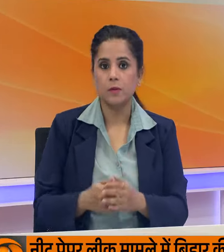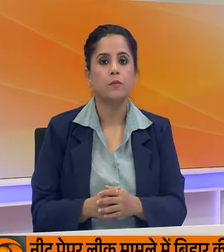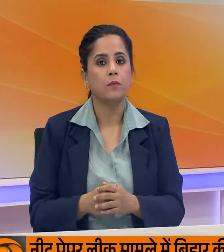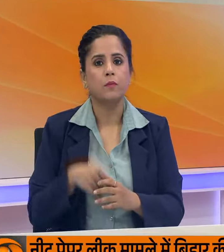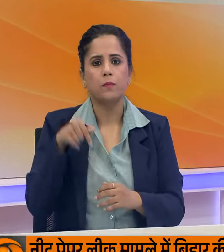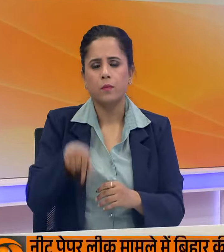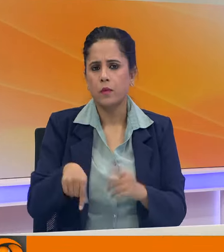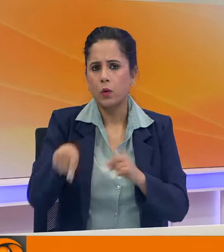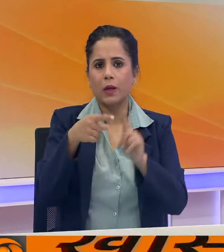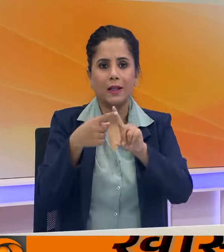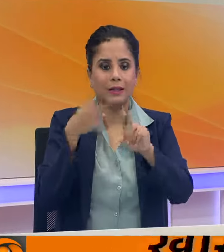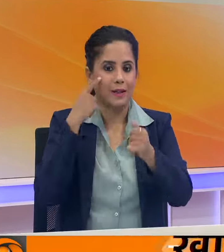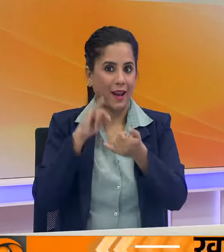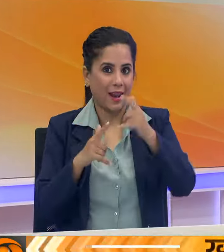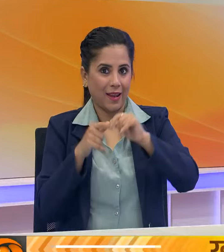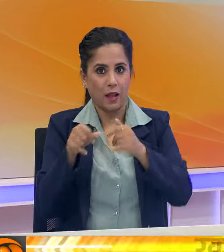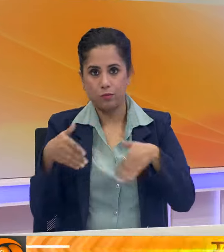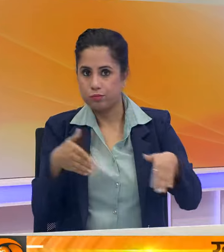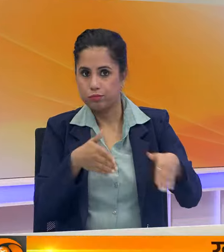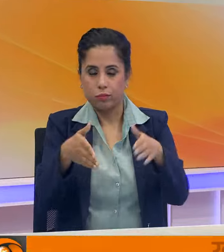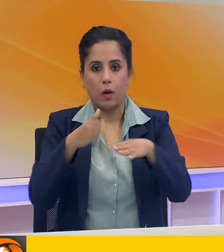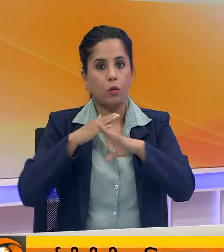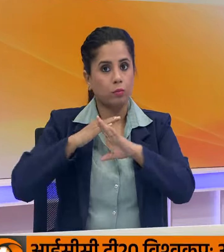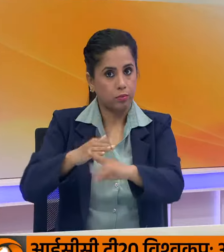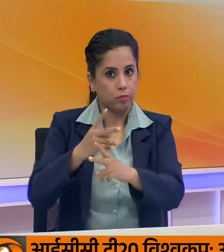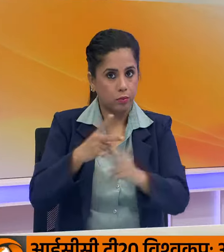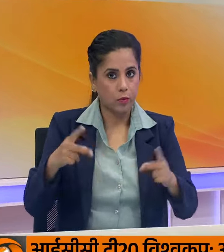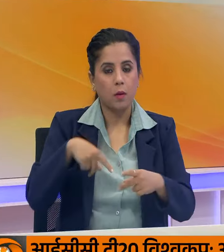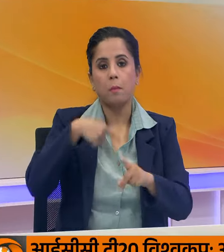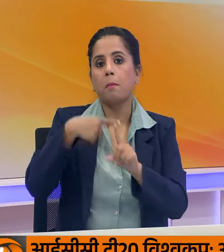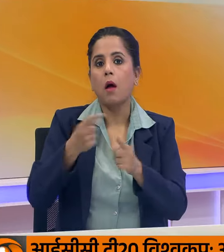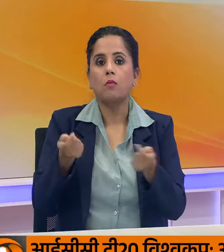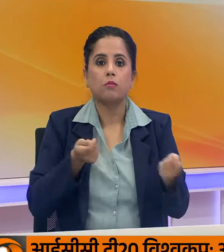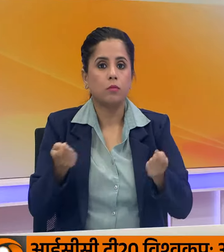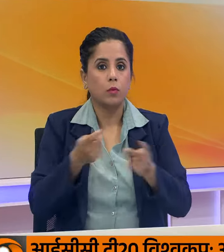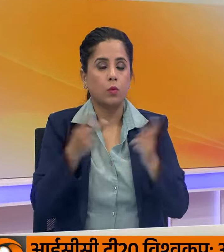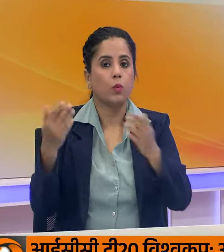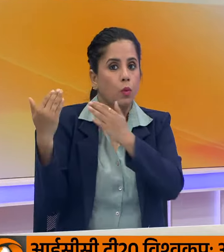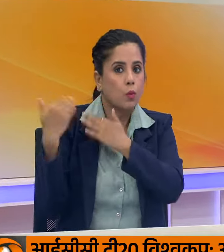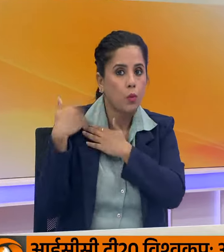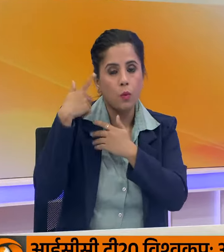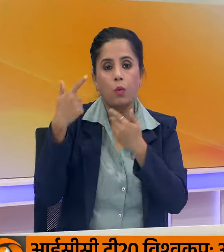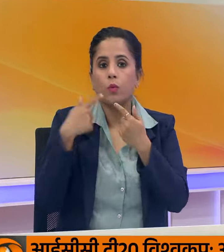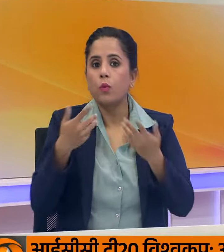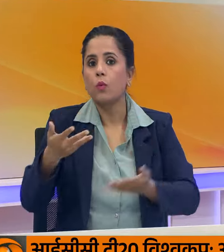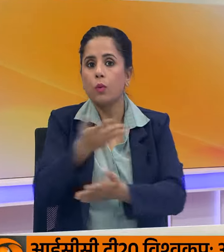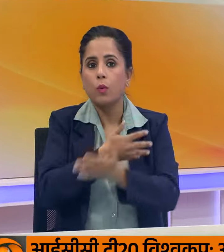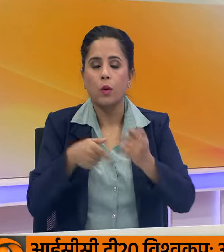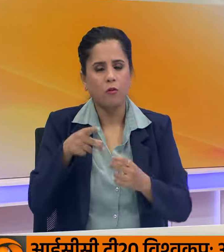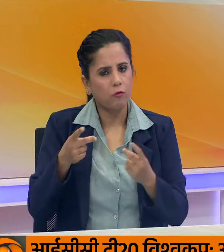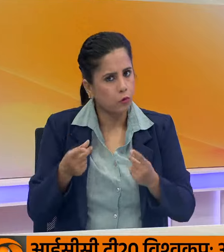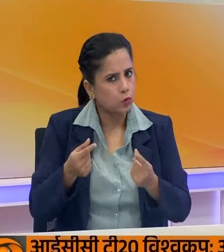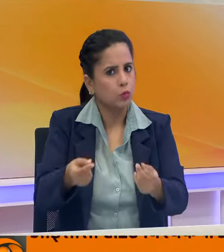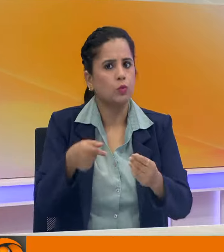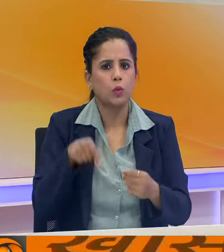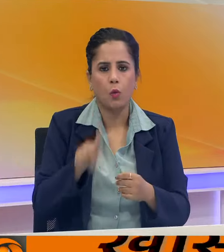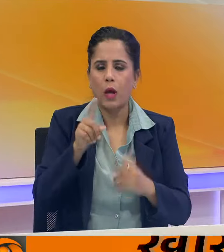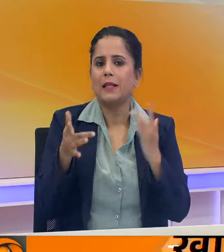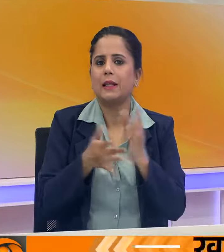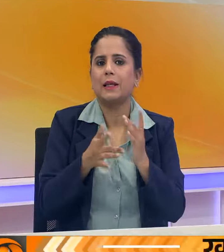तिस्ता नदी के संरक्षण एवं प्रबंधन पर बातचीत के लिए शीघ्र ही एक